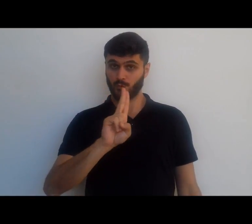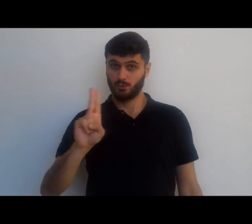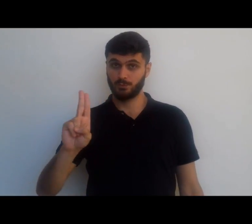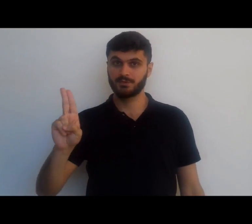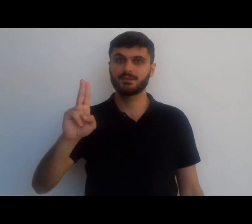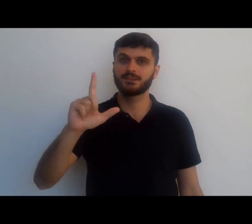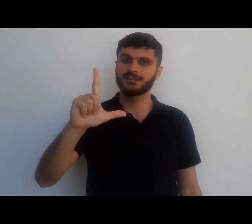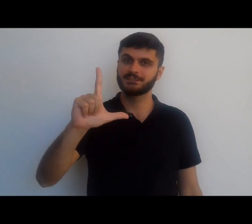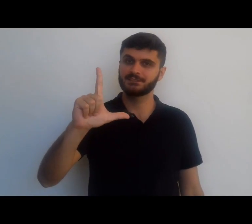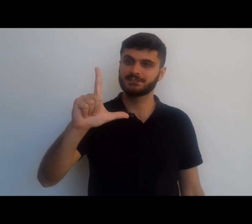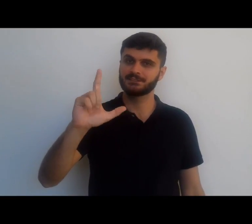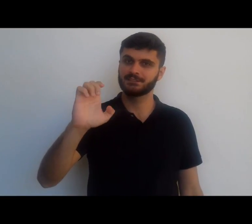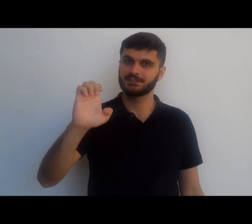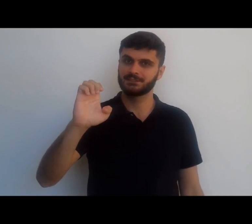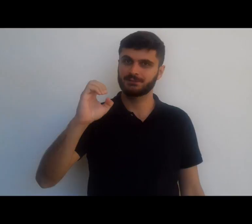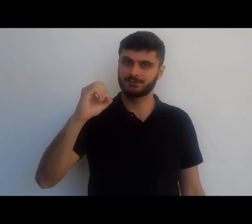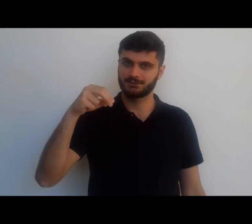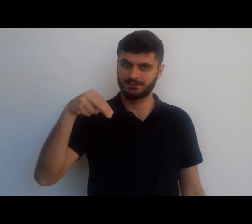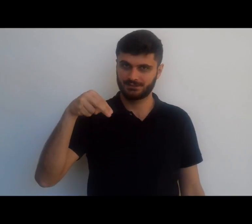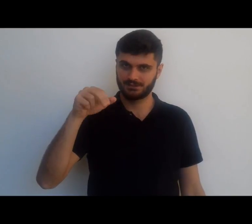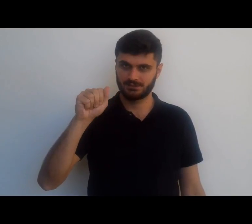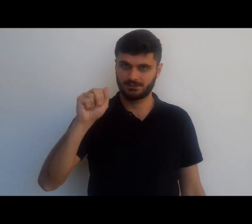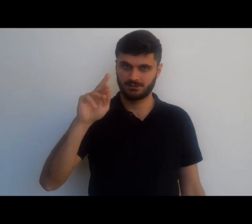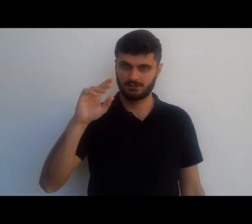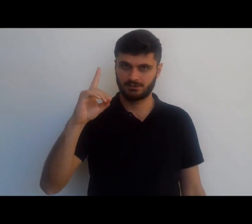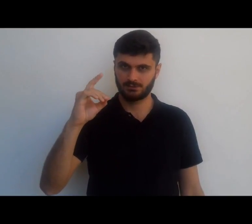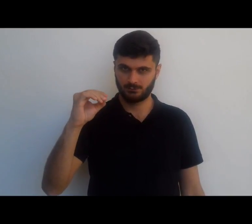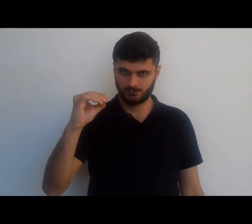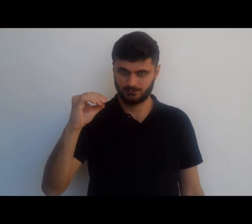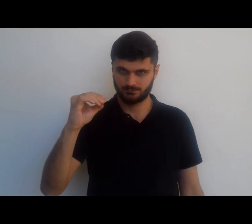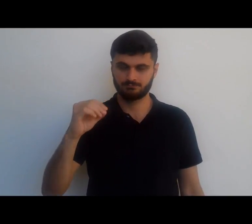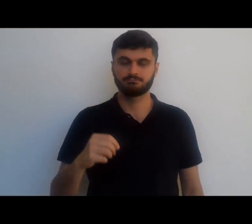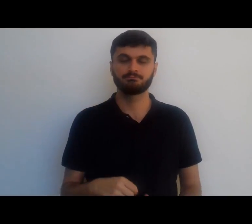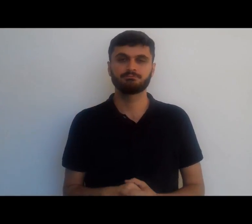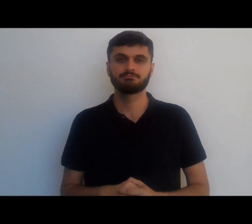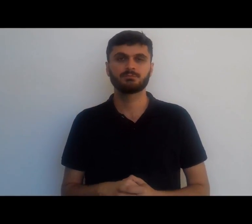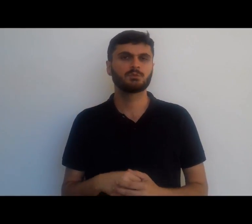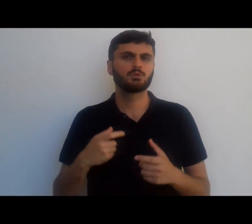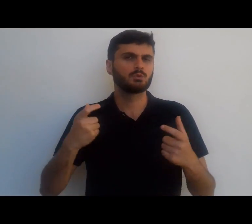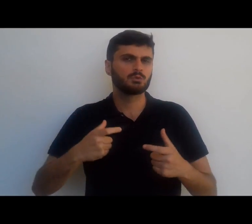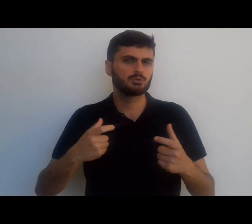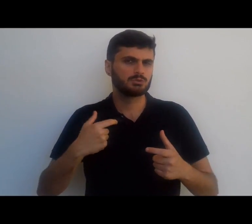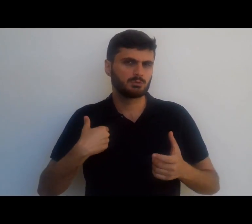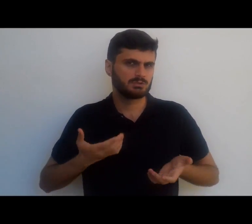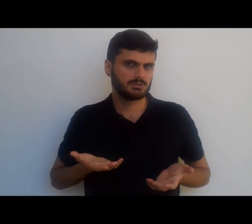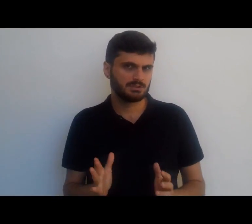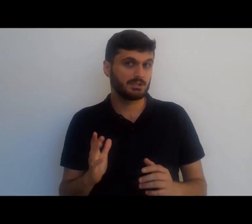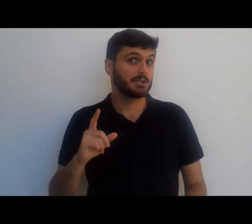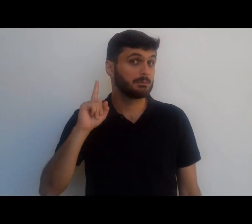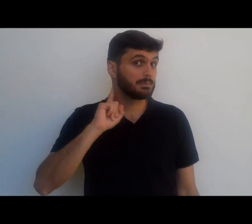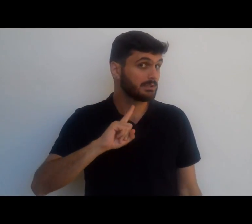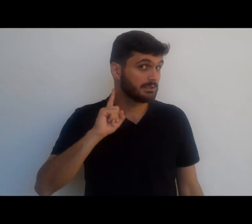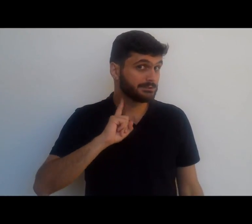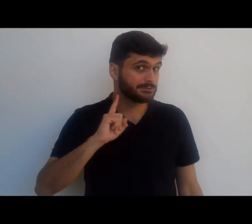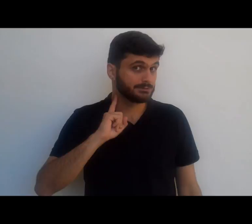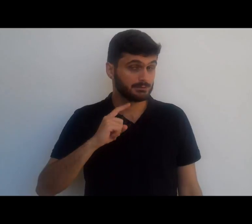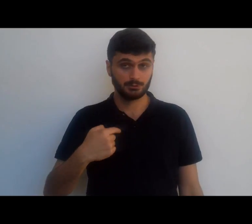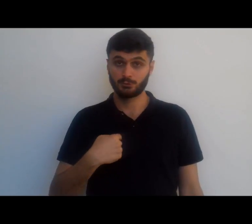Oi, tudo bem? Meu nome é Leonardo. O local onde eu nasci é Minas Gerais. Eu sou uma pessoa surda